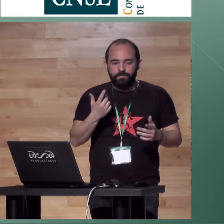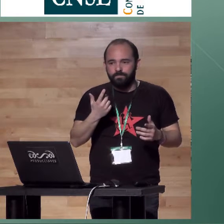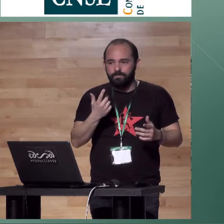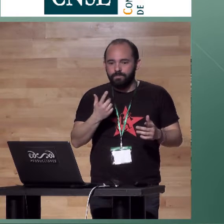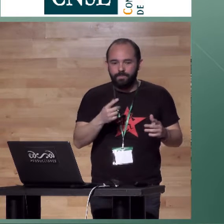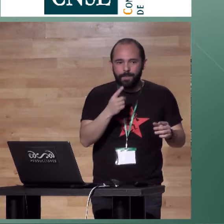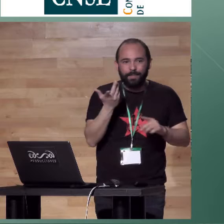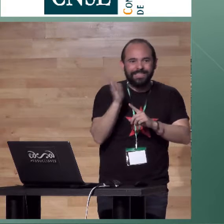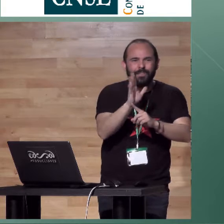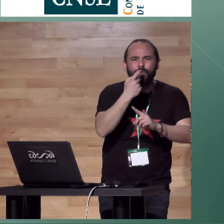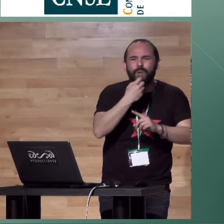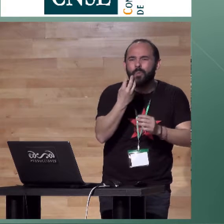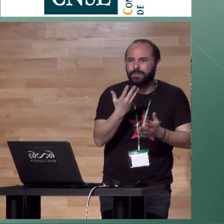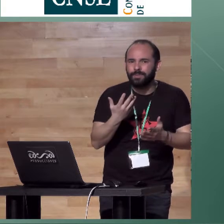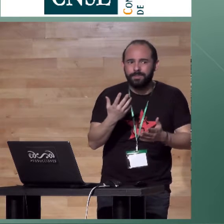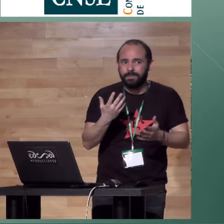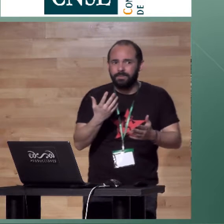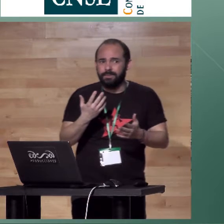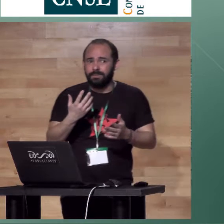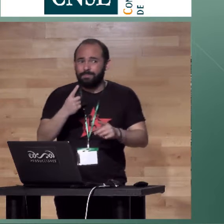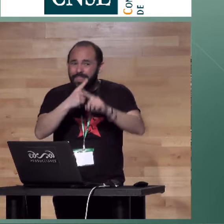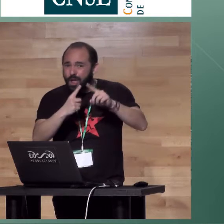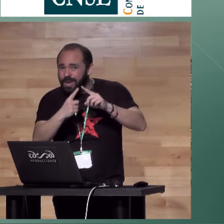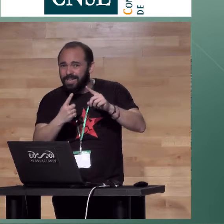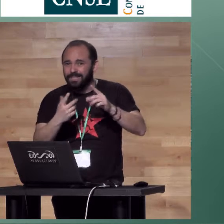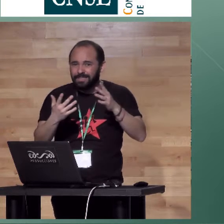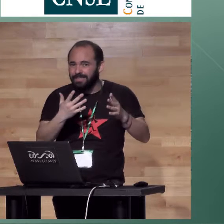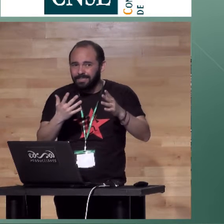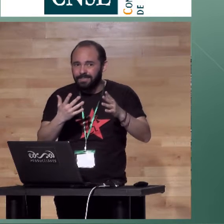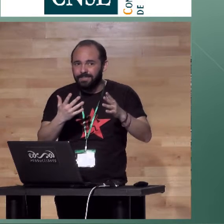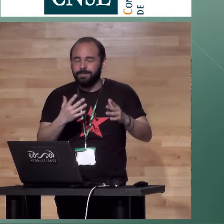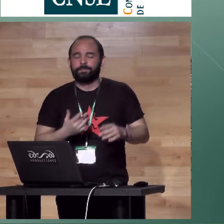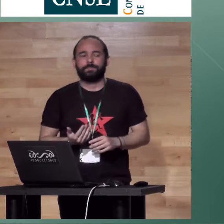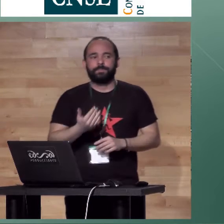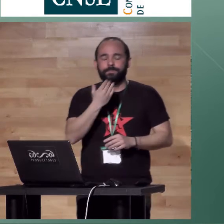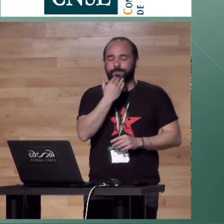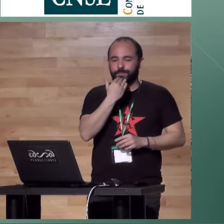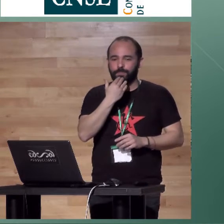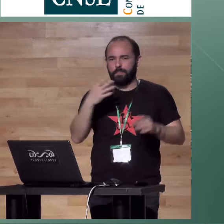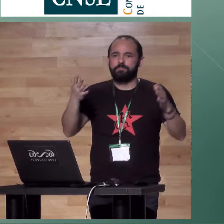media. ¿Y cuánto tiene que durar la presentación? ¿Media hora?